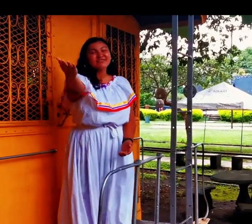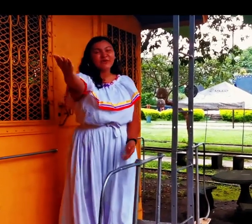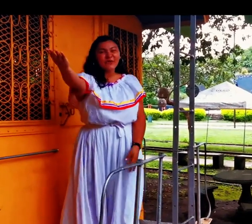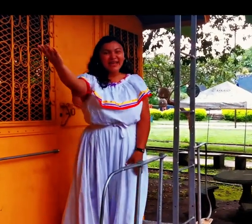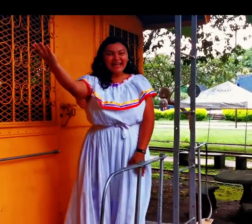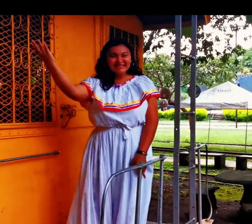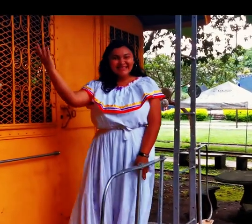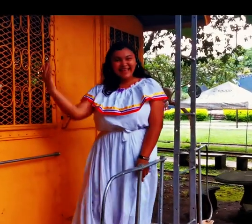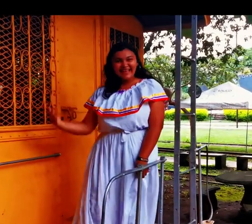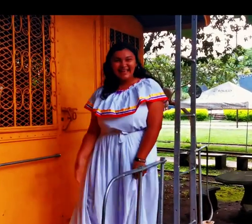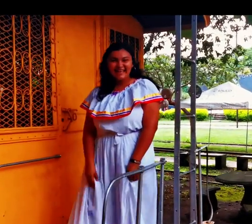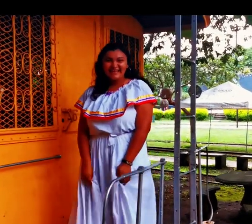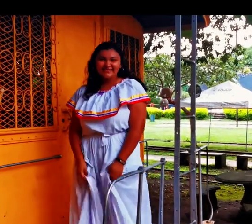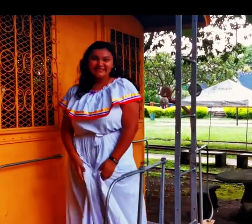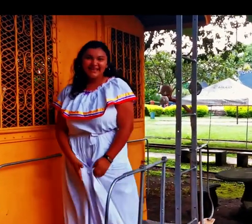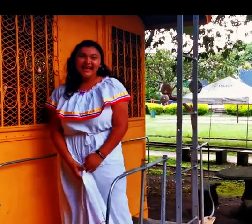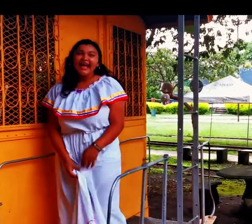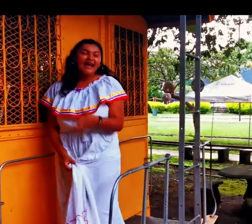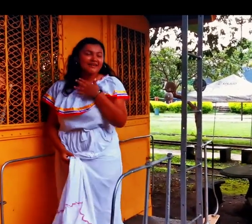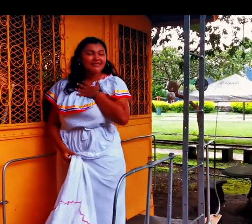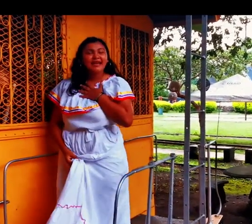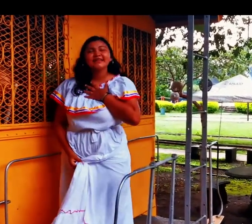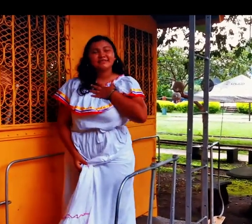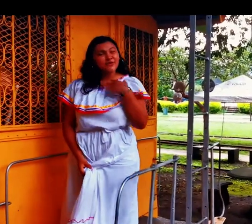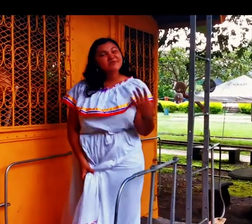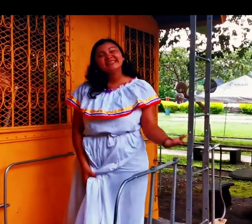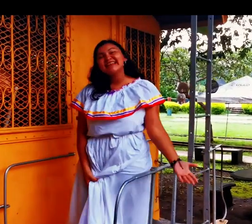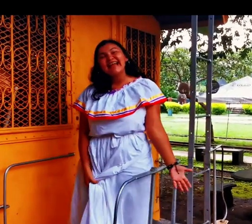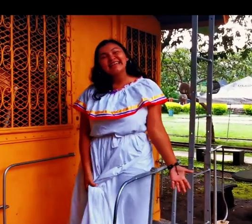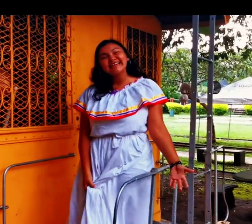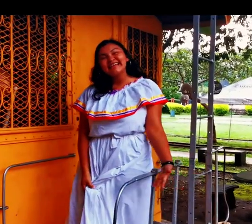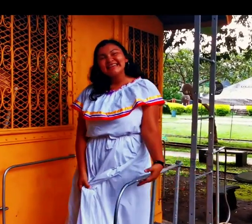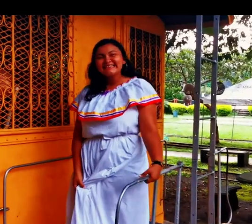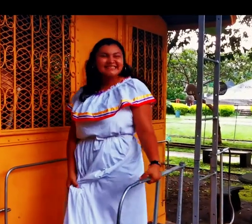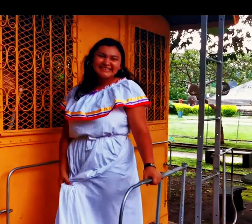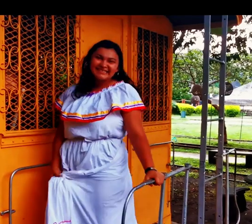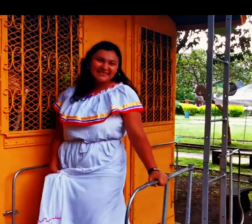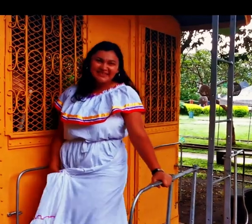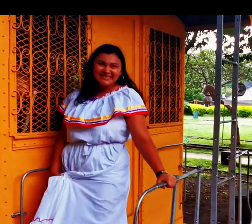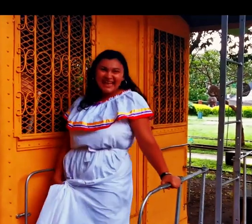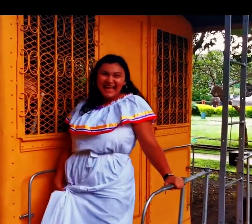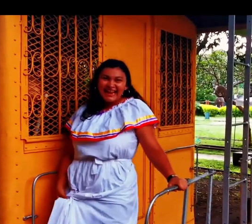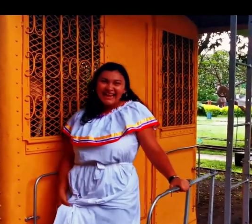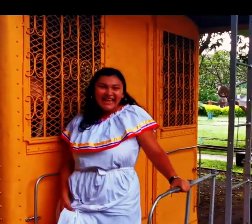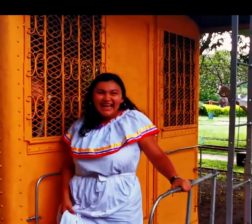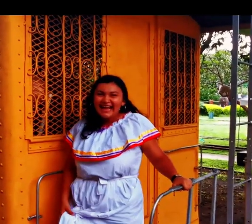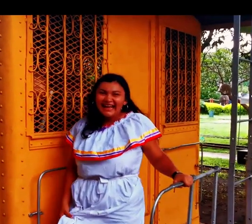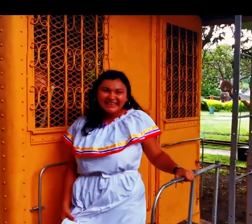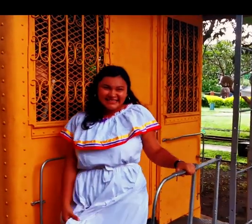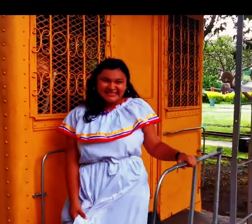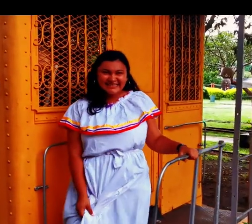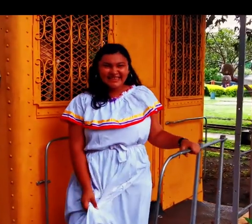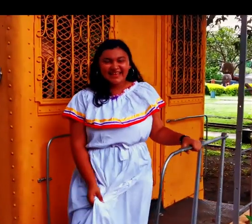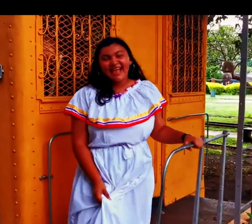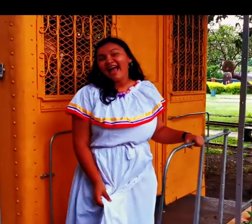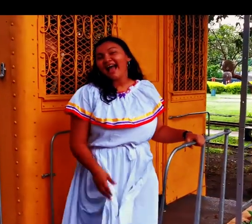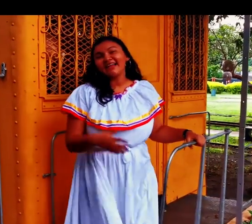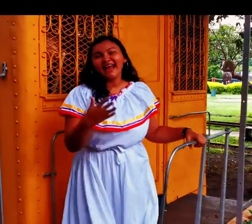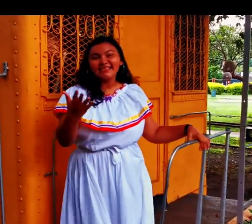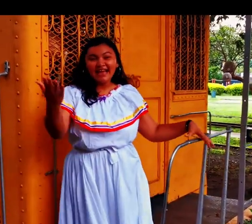tu gente. Agradezco mis raíces y mis alas,